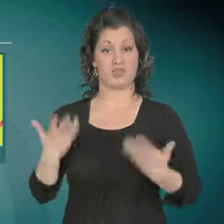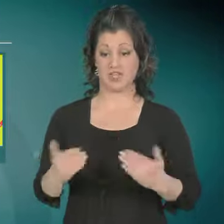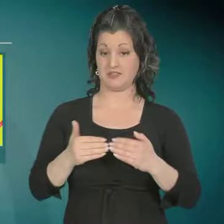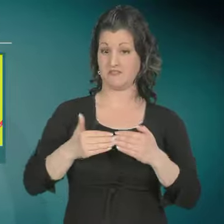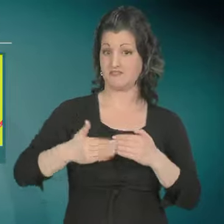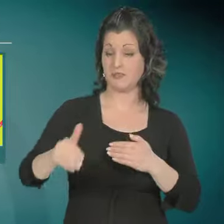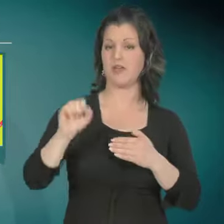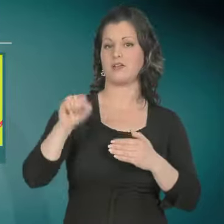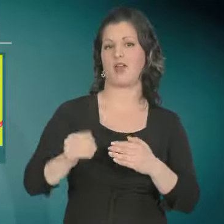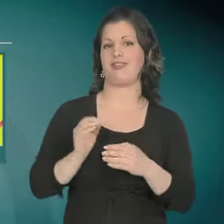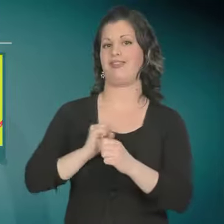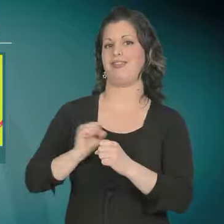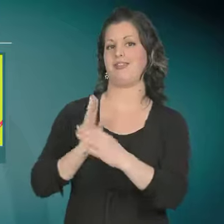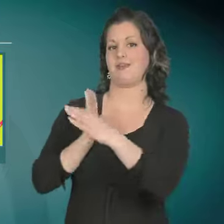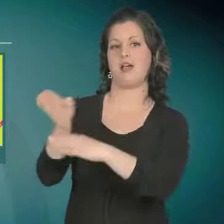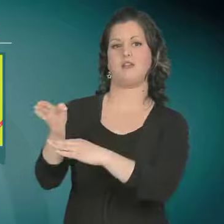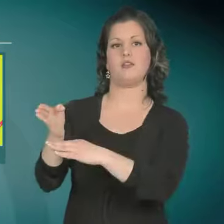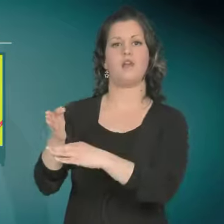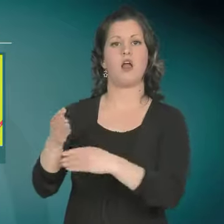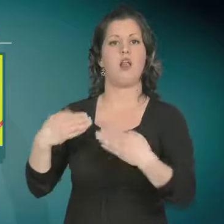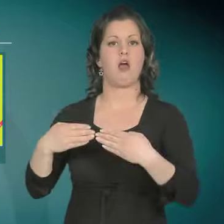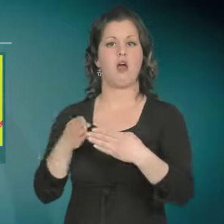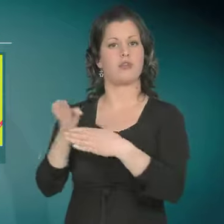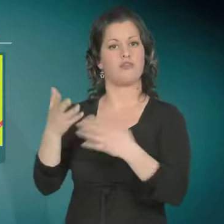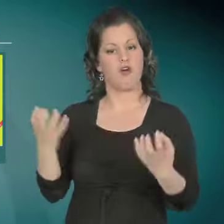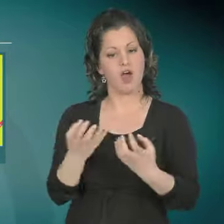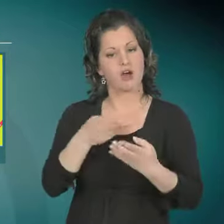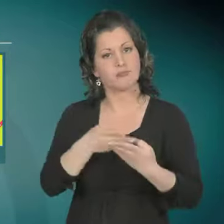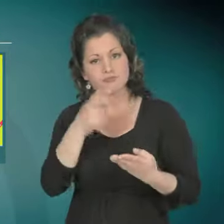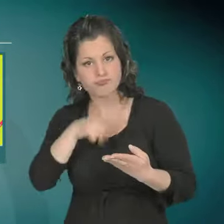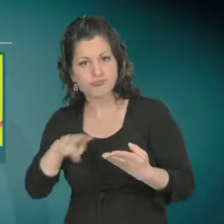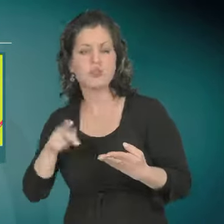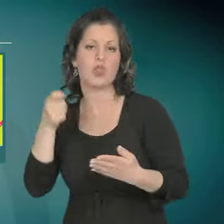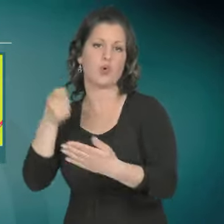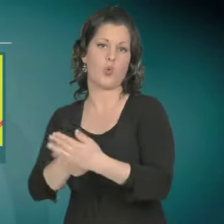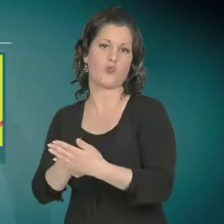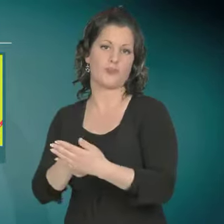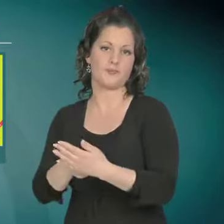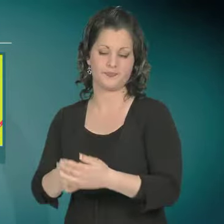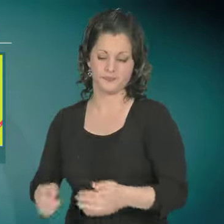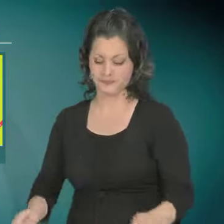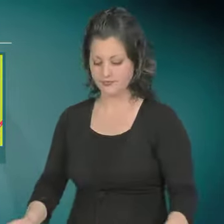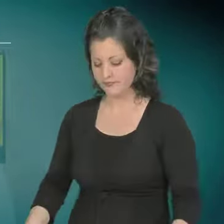Im Laden können nun neu die Produkte direkt angeschaut und auch bezogen werden.